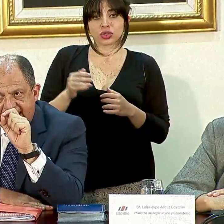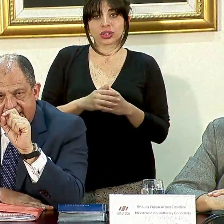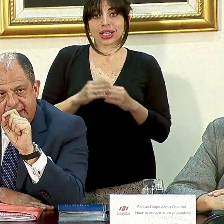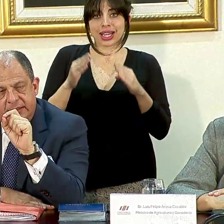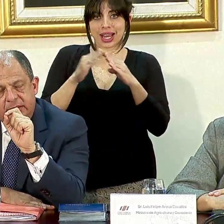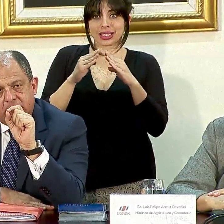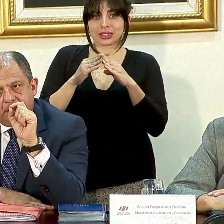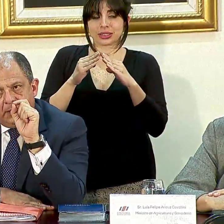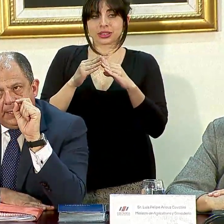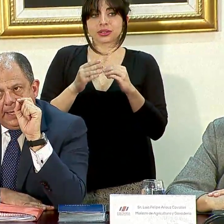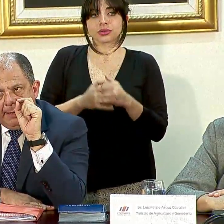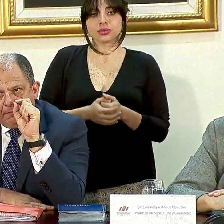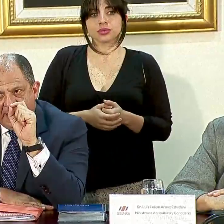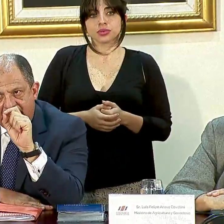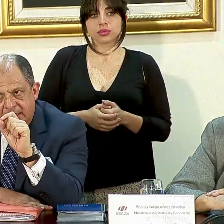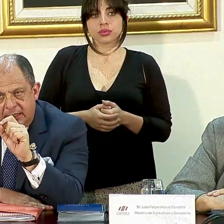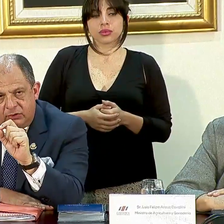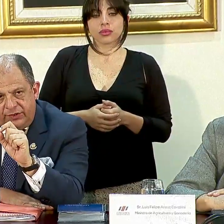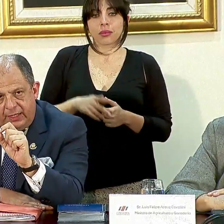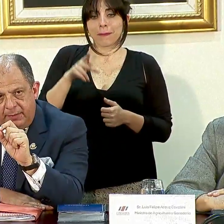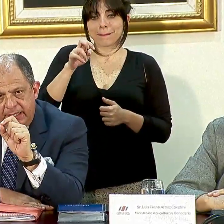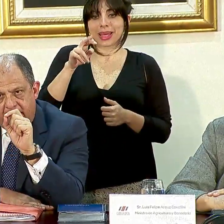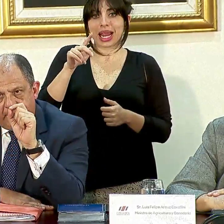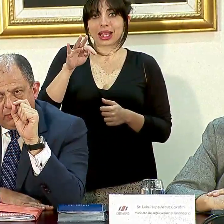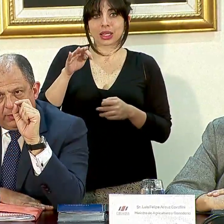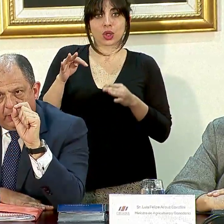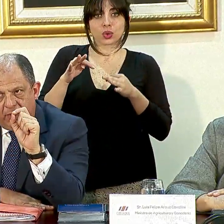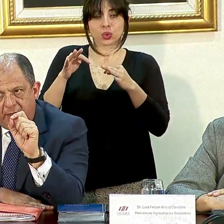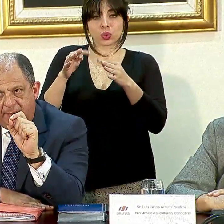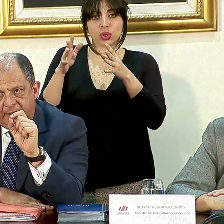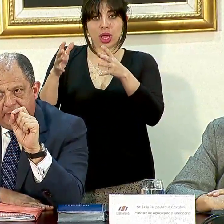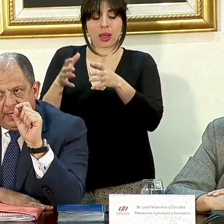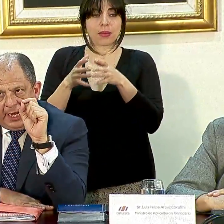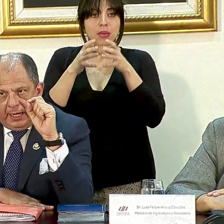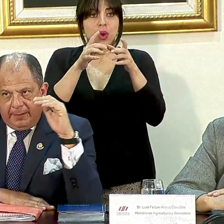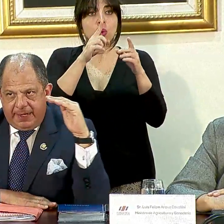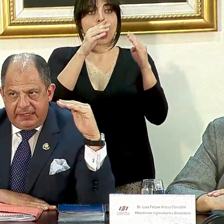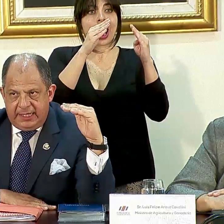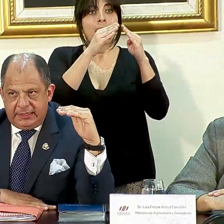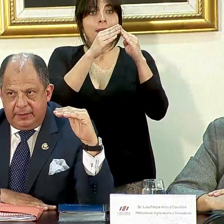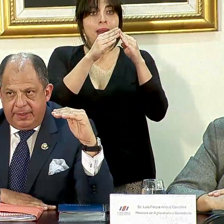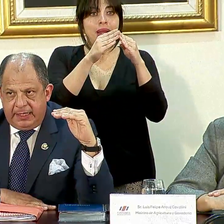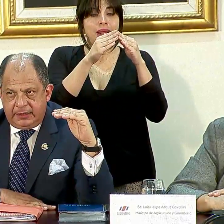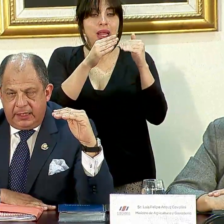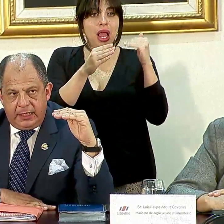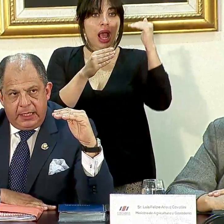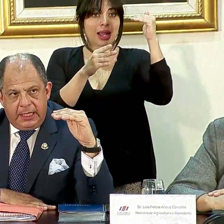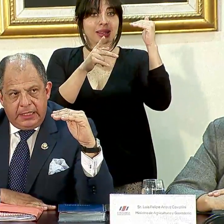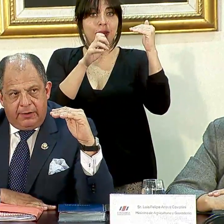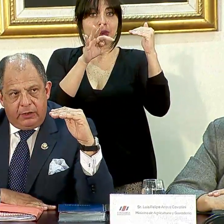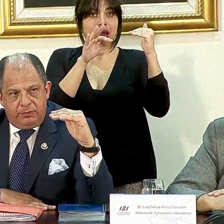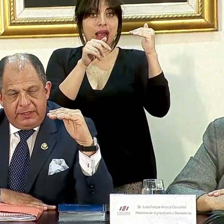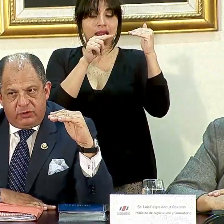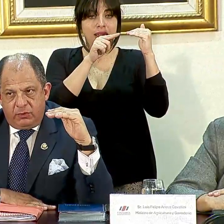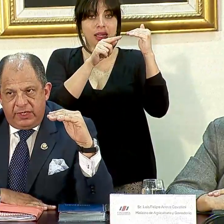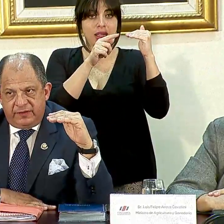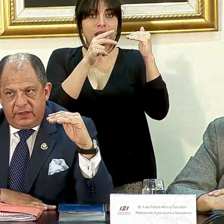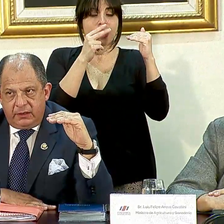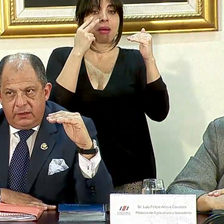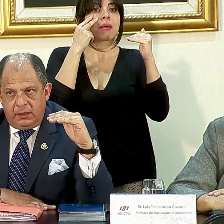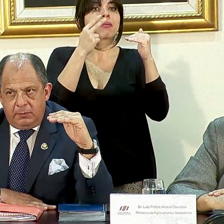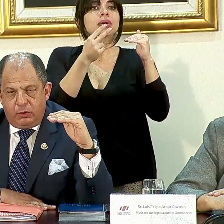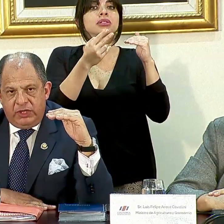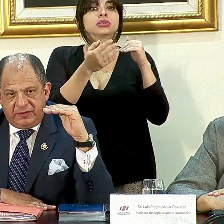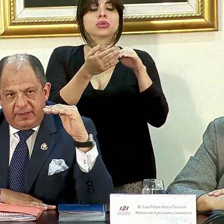las casas en Peralta de Turrialba y haberlos llevado a un albergue a la parte alta de Peralta y haberlos visto